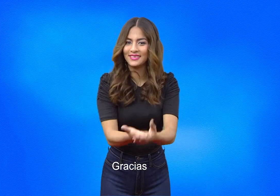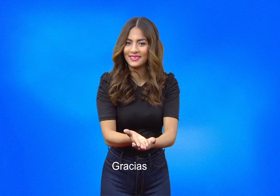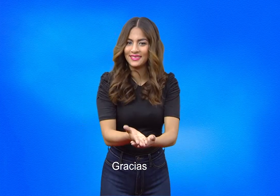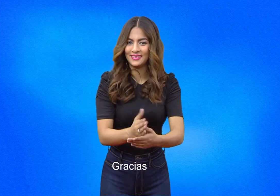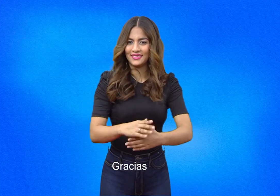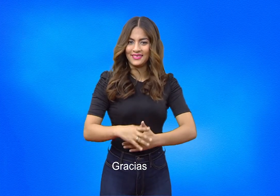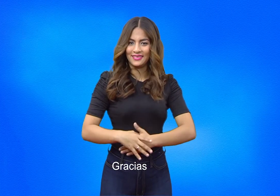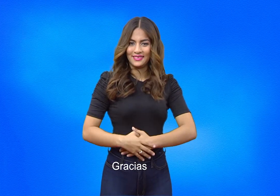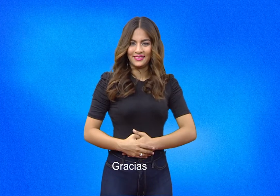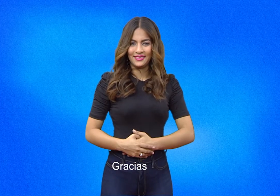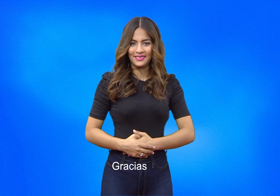Gracias.